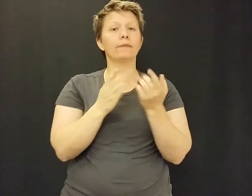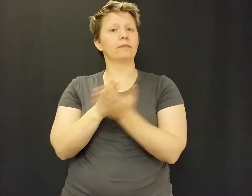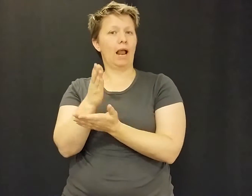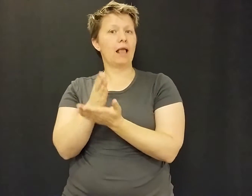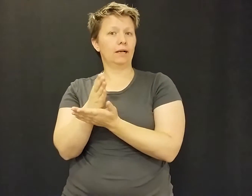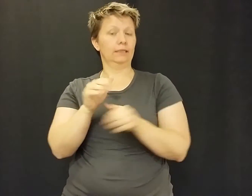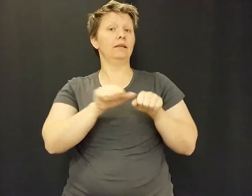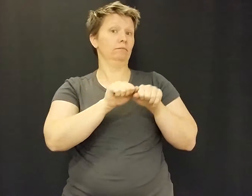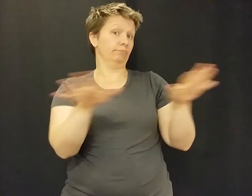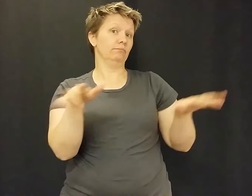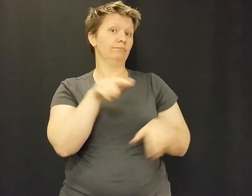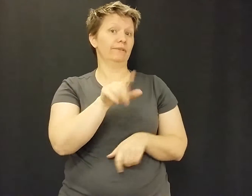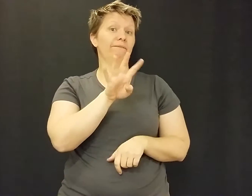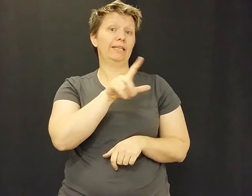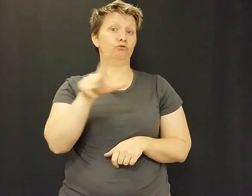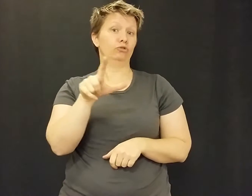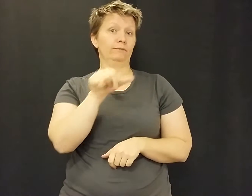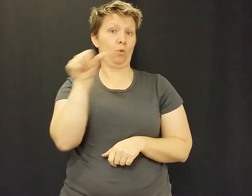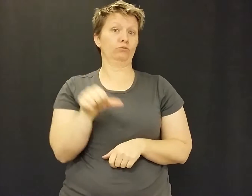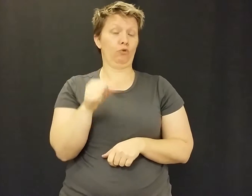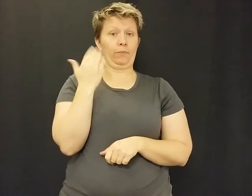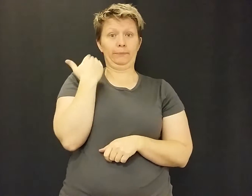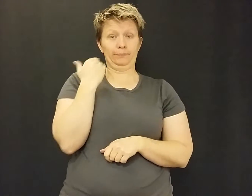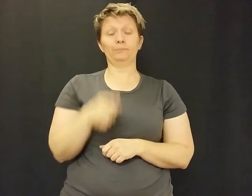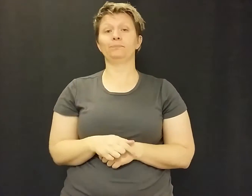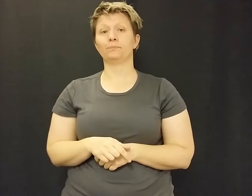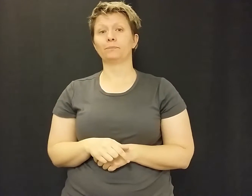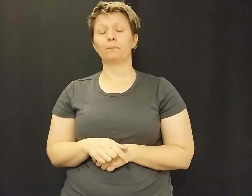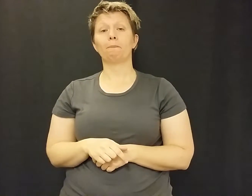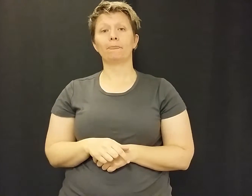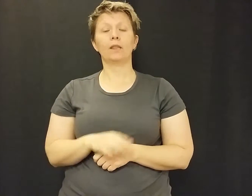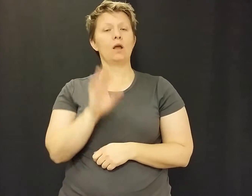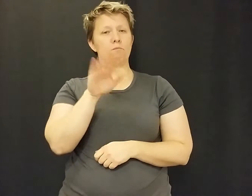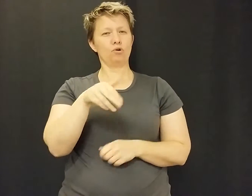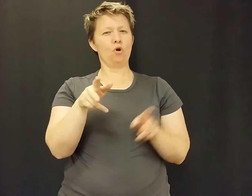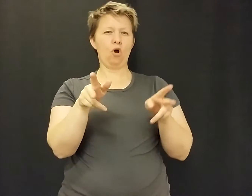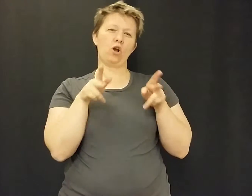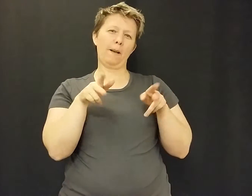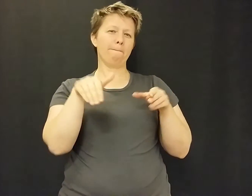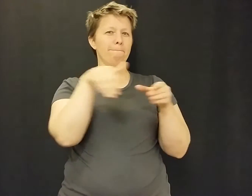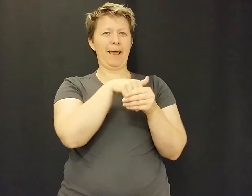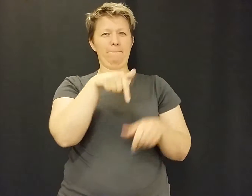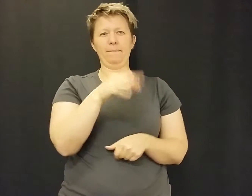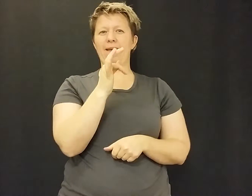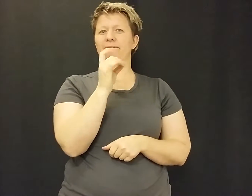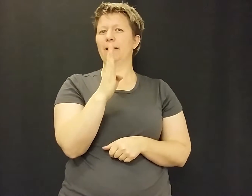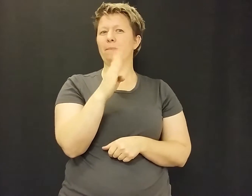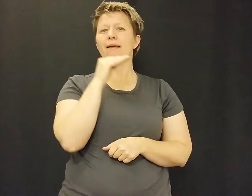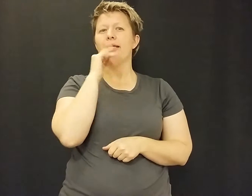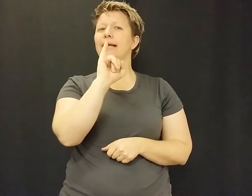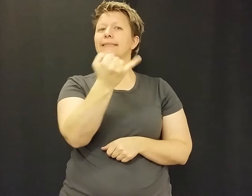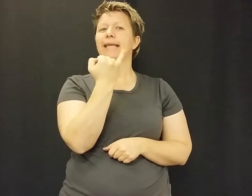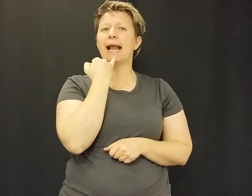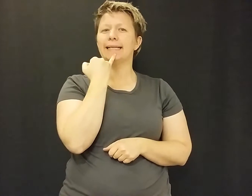Et filmhold følger vores unge døvblinde medlem Jackie med offentlig transport på vej til arbejde for at se, hvordan han klarer det.